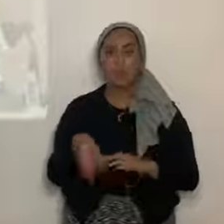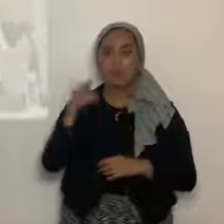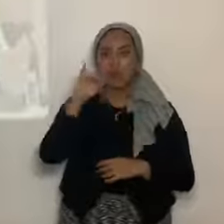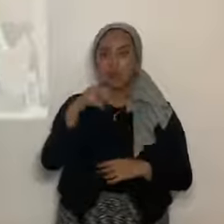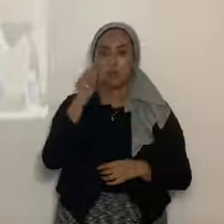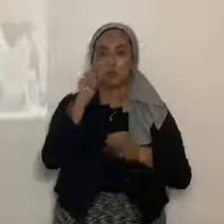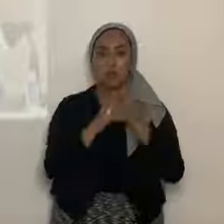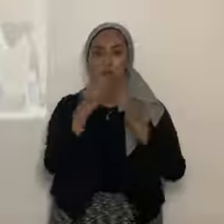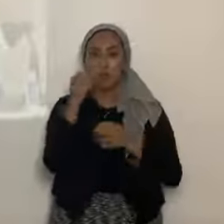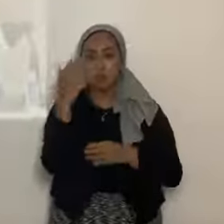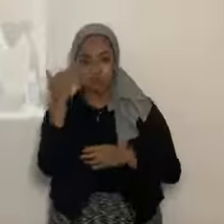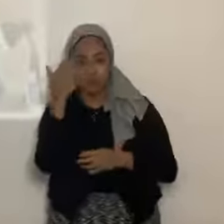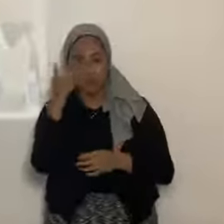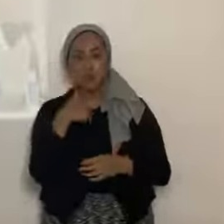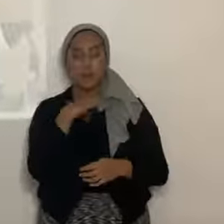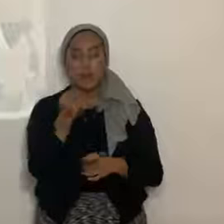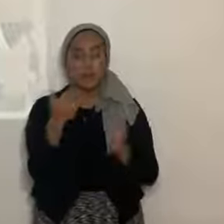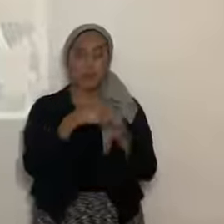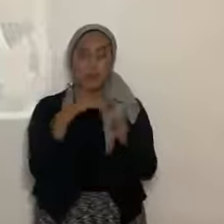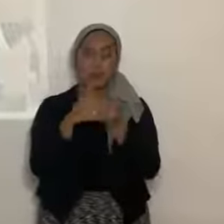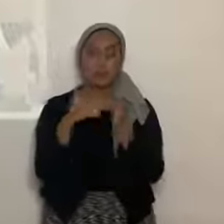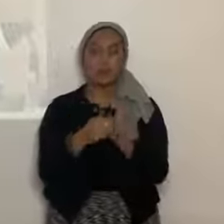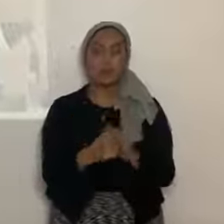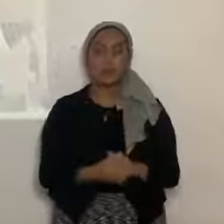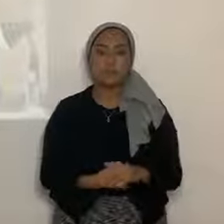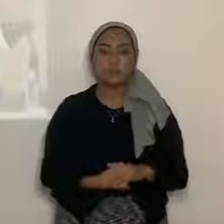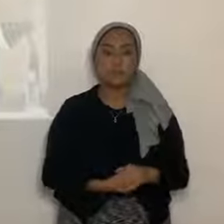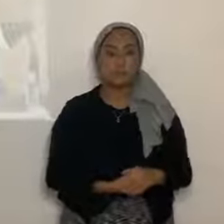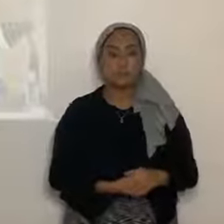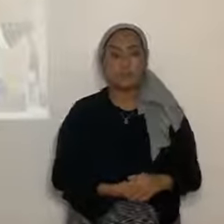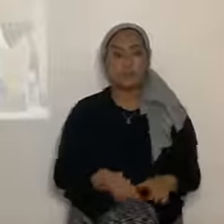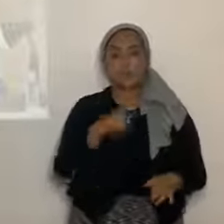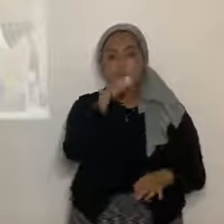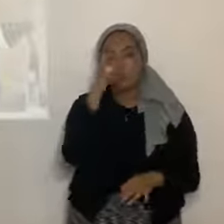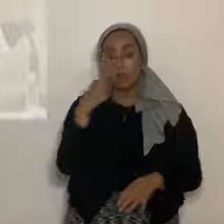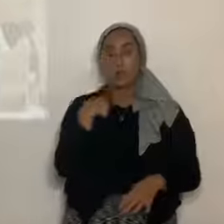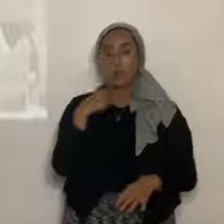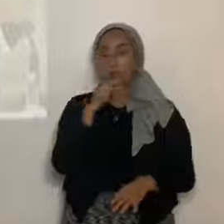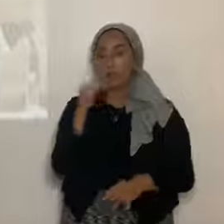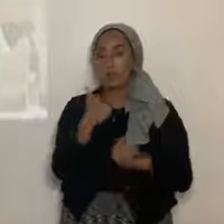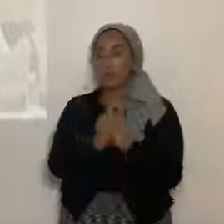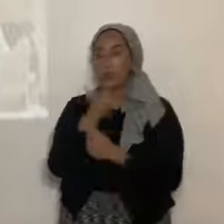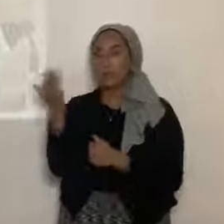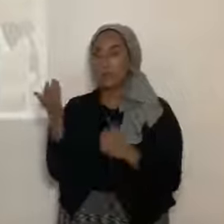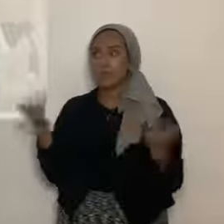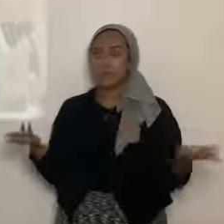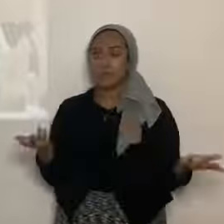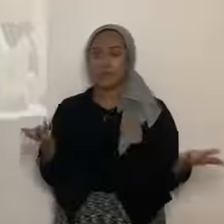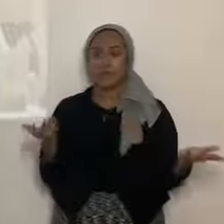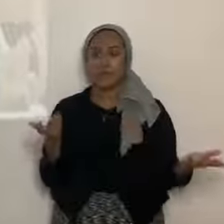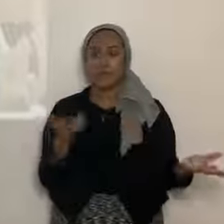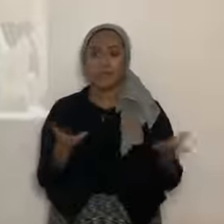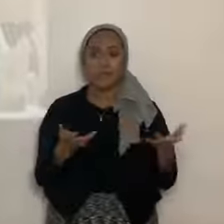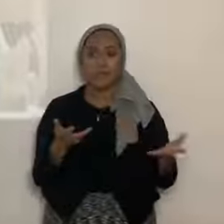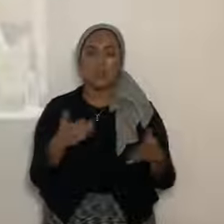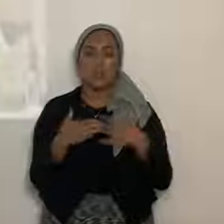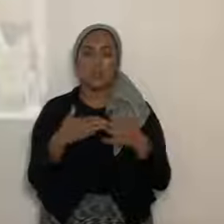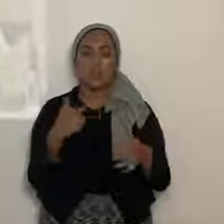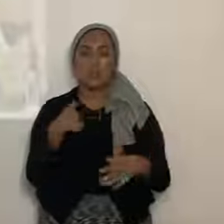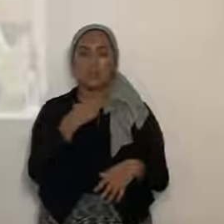15, por eso lo estoy repitiendo constantemente. Porque si no le amamos, entonces, pues, aunque digamos que le amamos y le amamos y